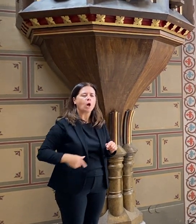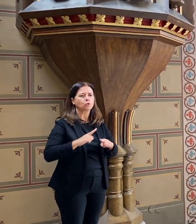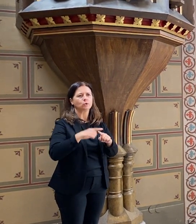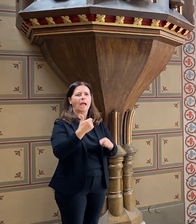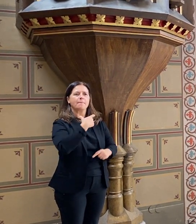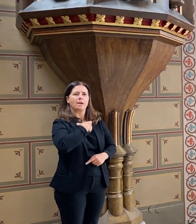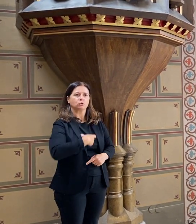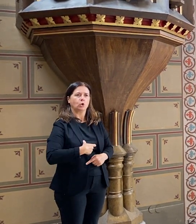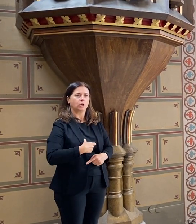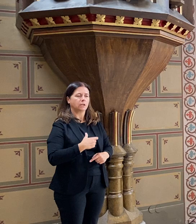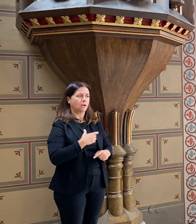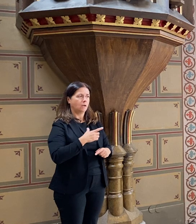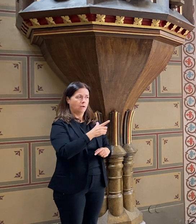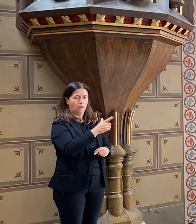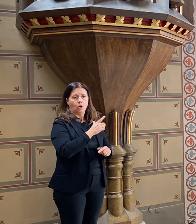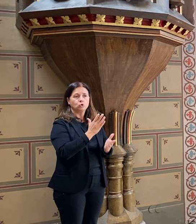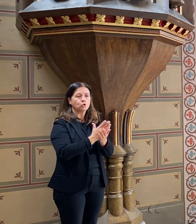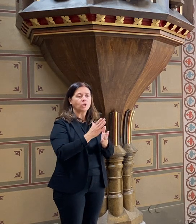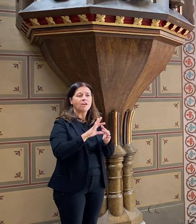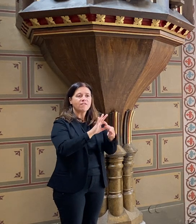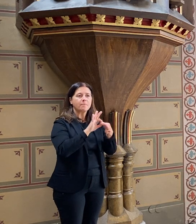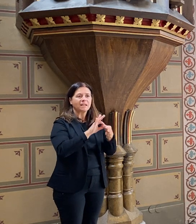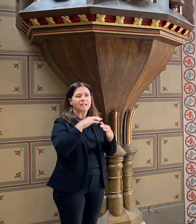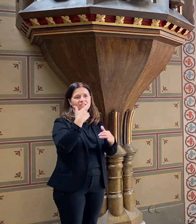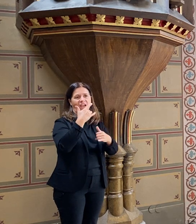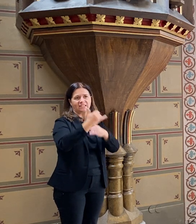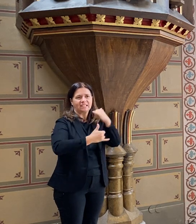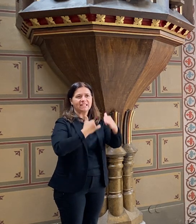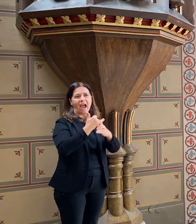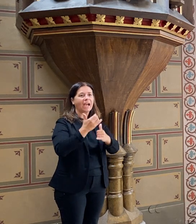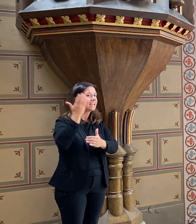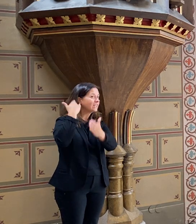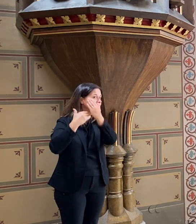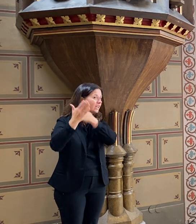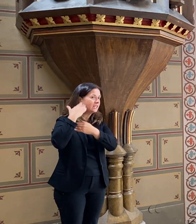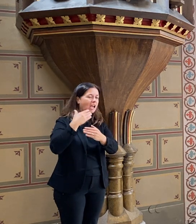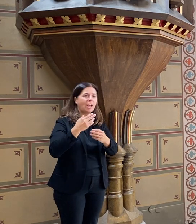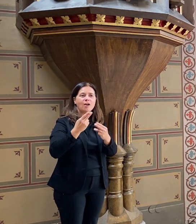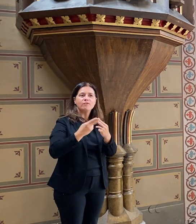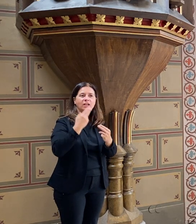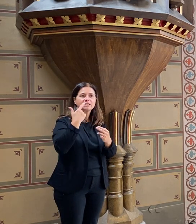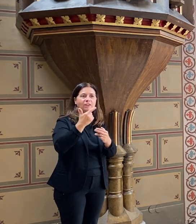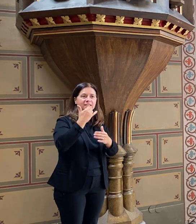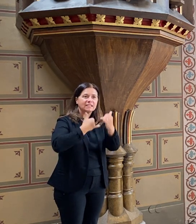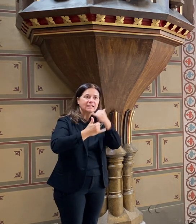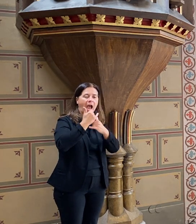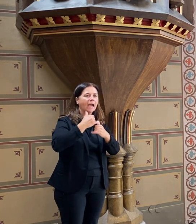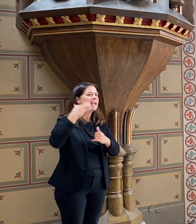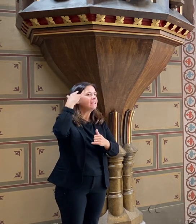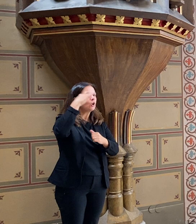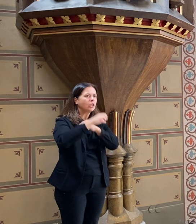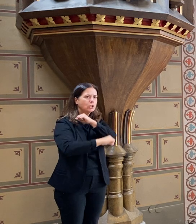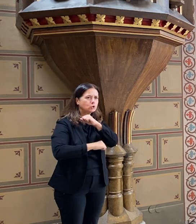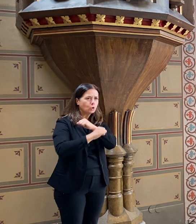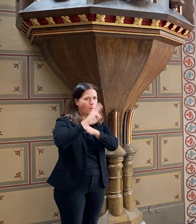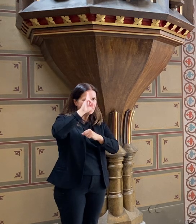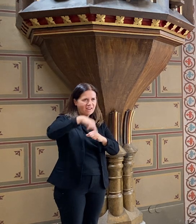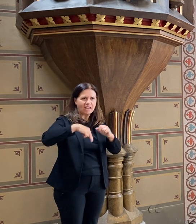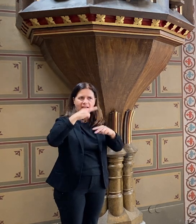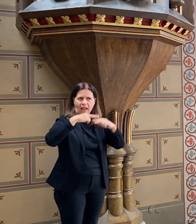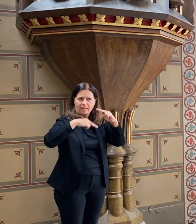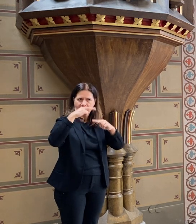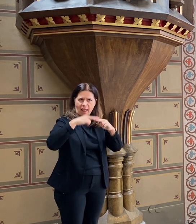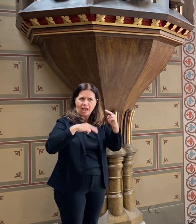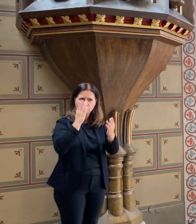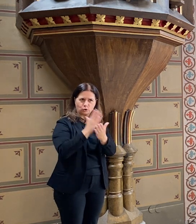Uns verbinden schon 20 Jahre Geschichte. Wir haben uns vor fast 20 Jahren, glaube ich, beim Theologiestudium kennengelernt in Wien